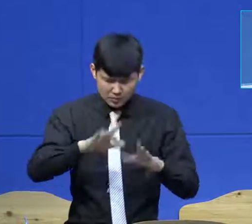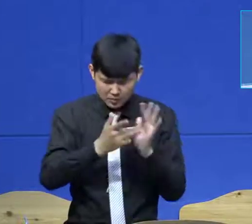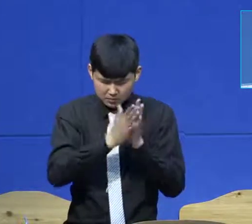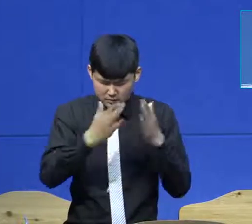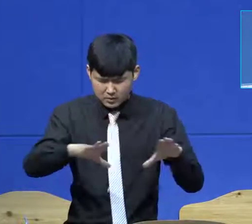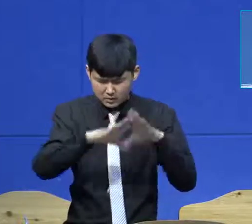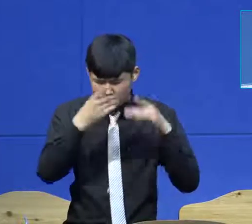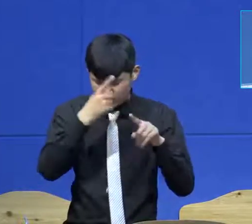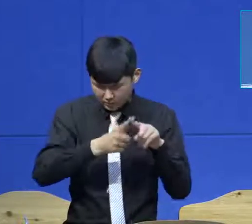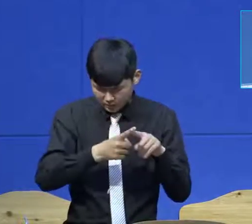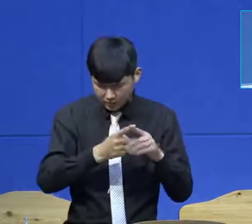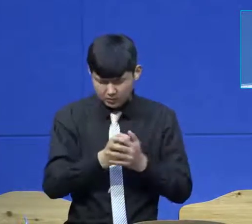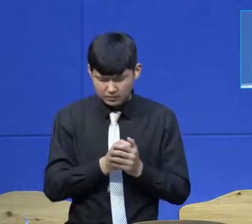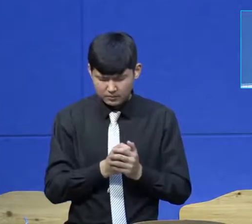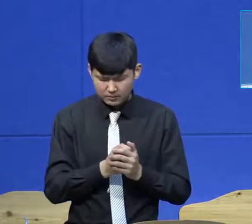семинар мөн